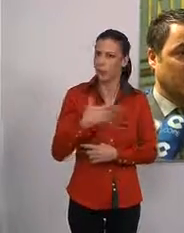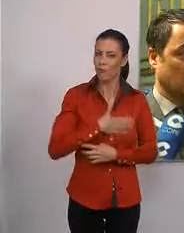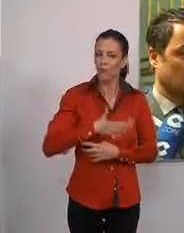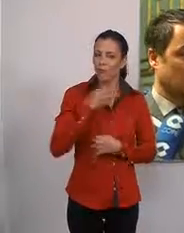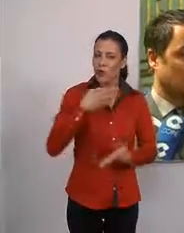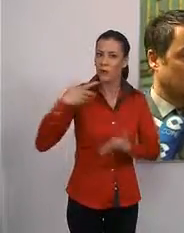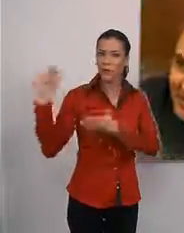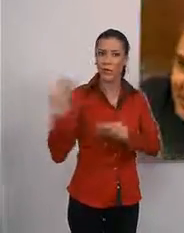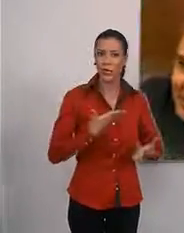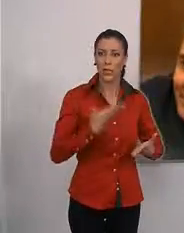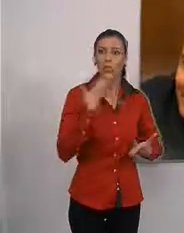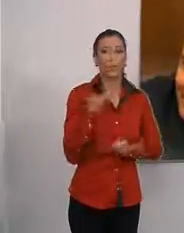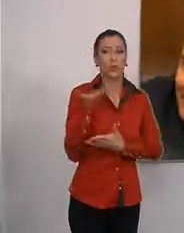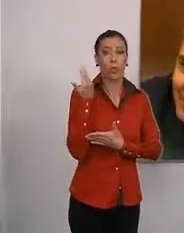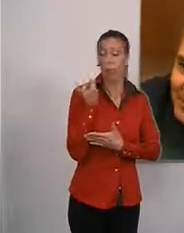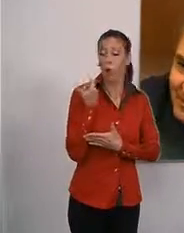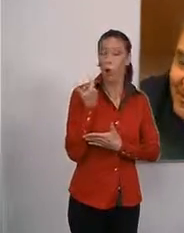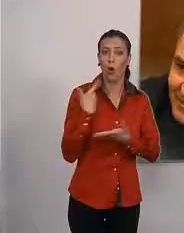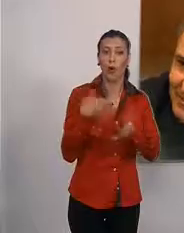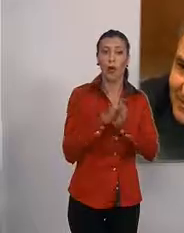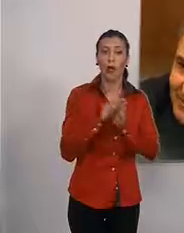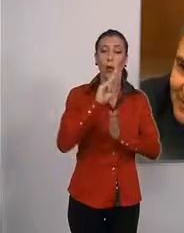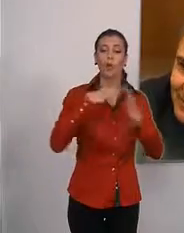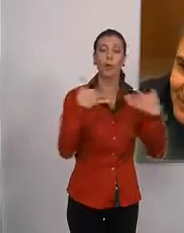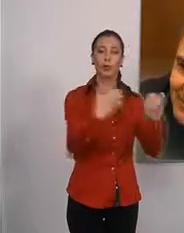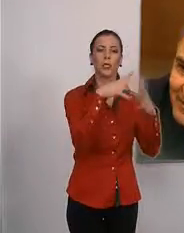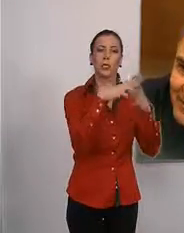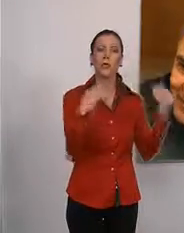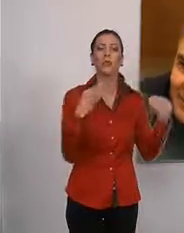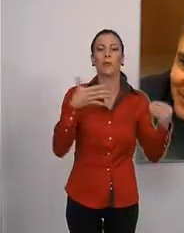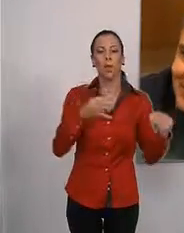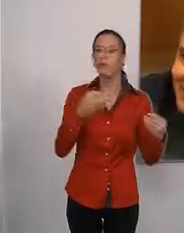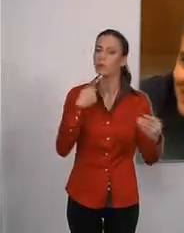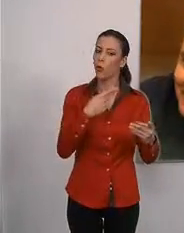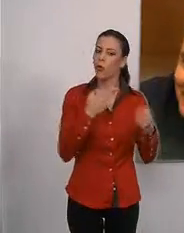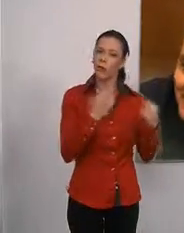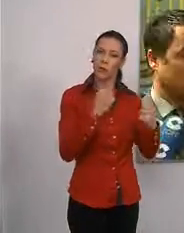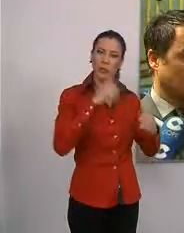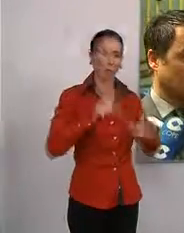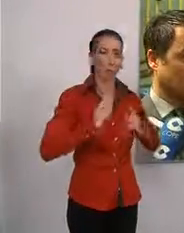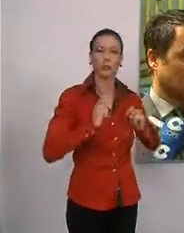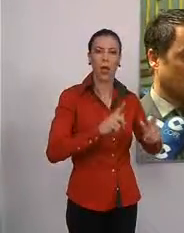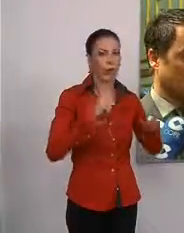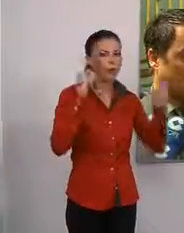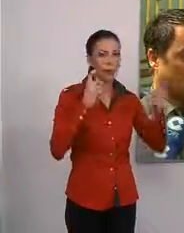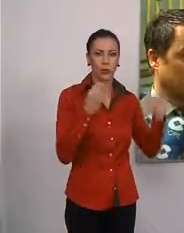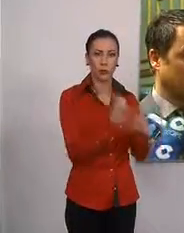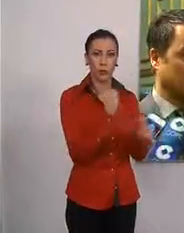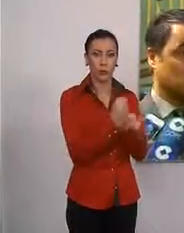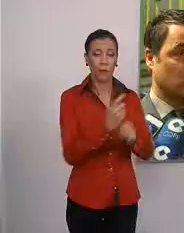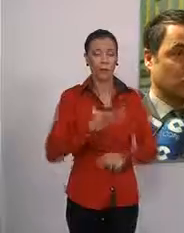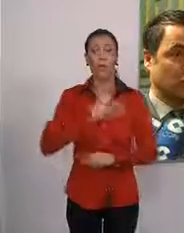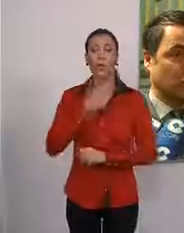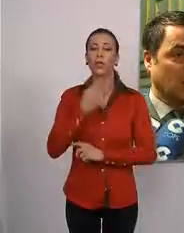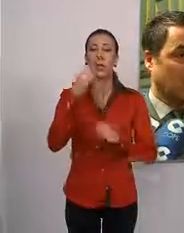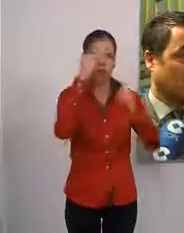al hasta hace muy poco compañero suyo en el Parlamento andaluz, subrayando su valía y su entrega en el trabajo. Para el alcalde,